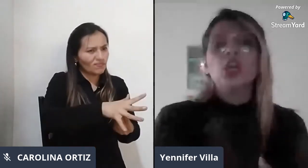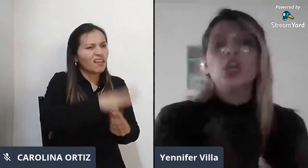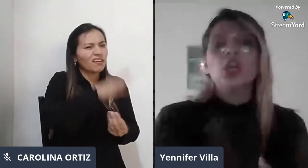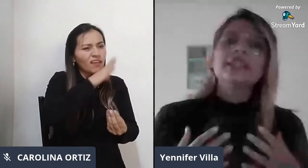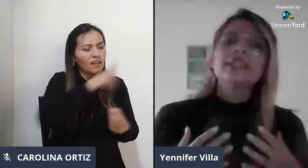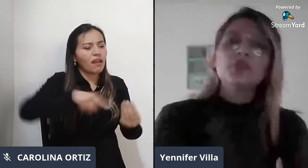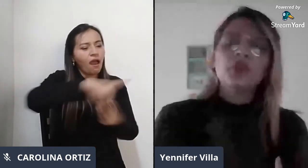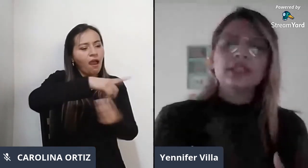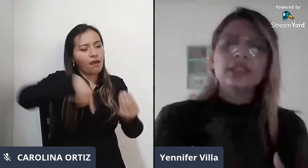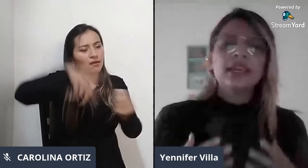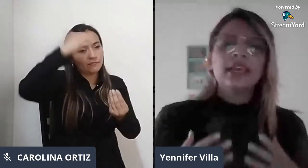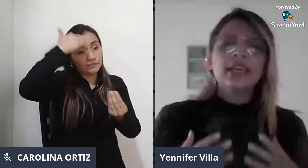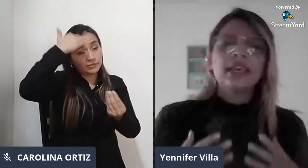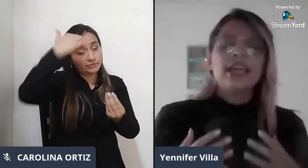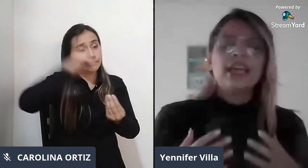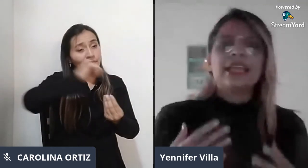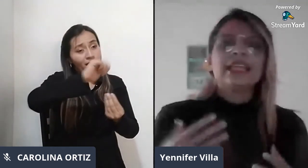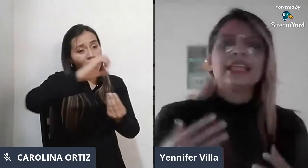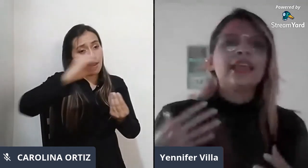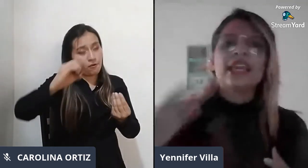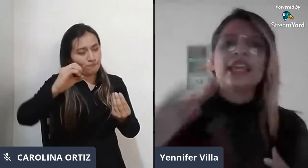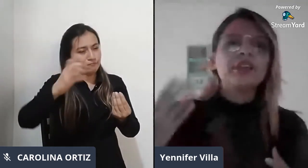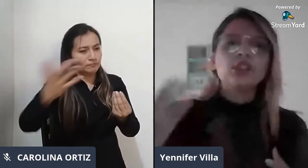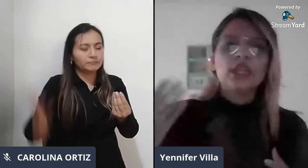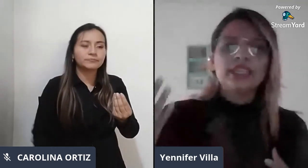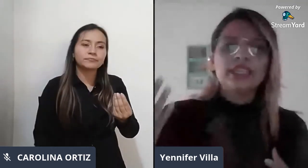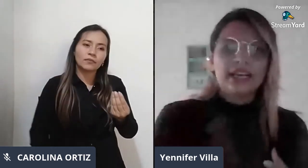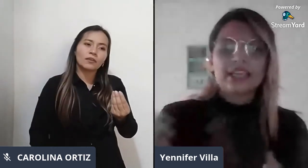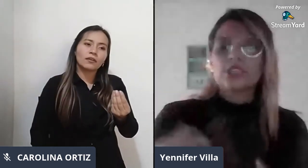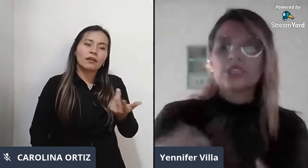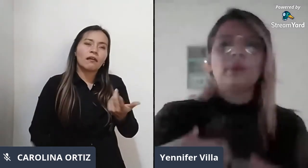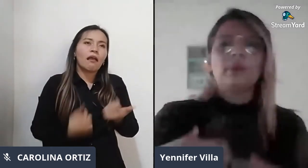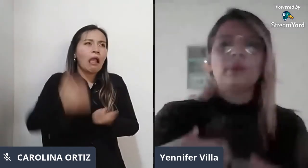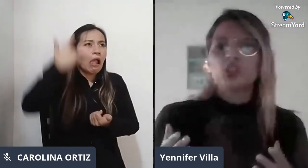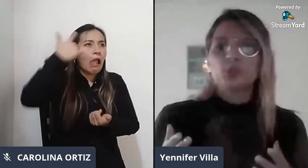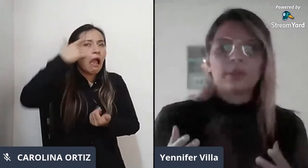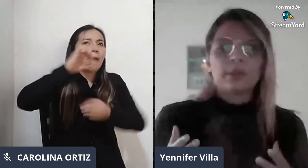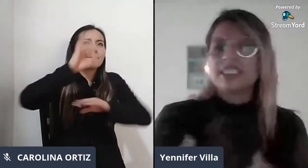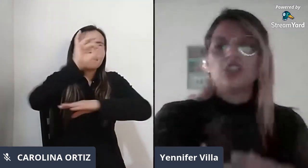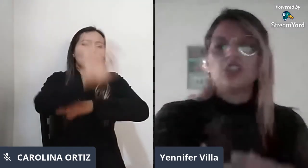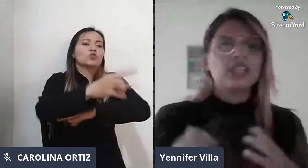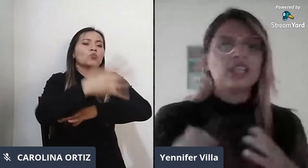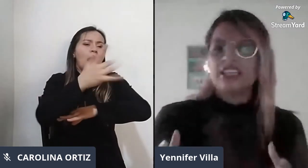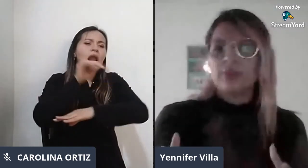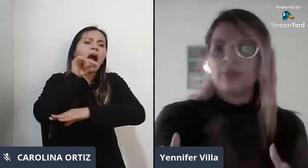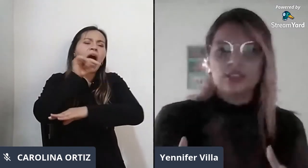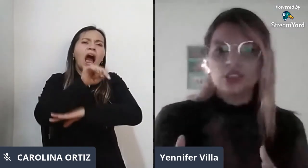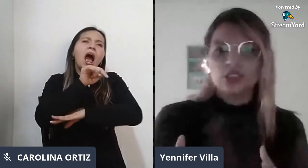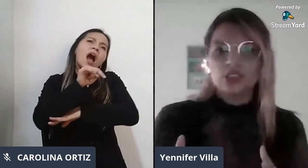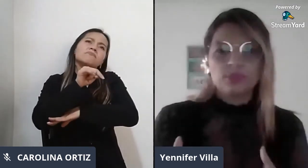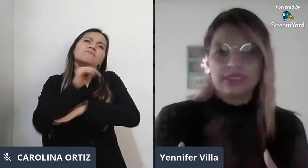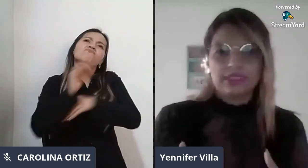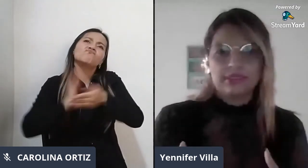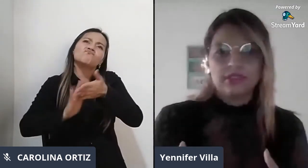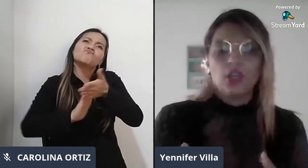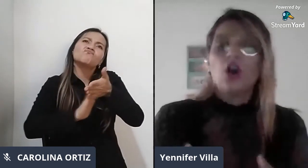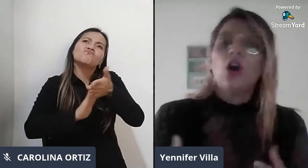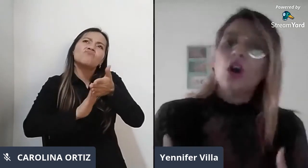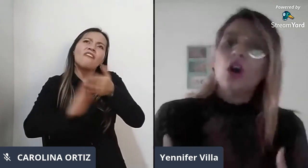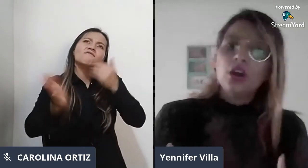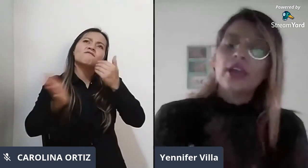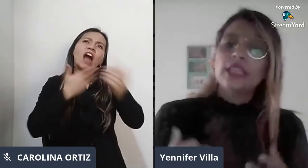maestras, con una entrada muy fuerte de la idea de que la virtualidad resuelve todos los problemas y no se requieren maestros y